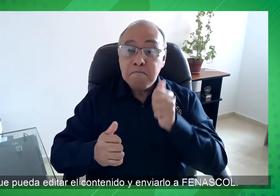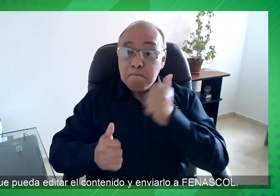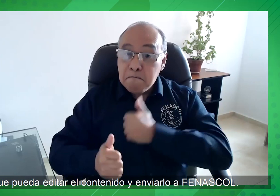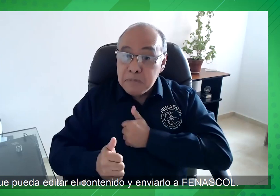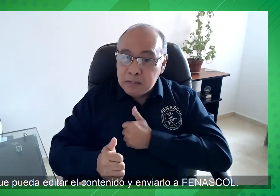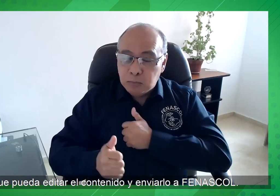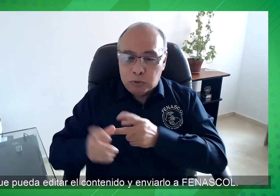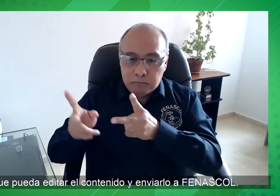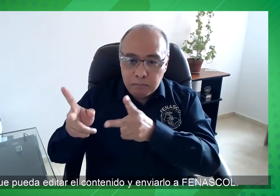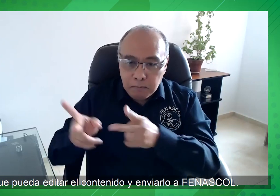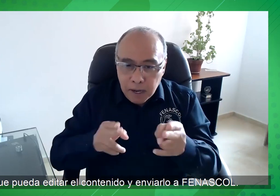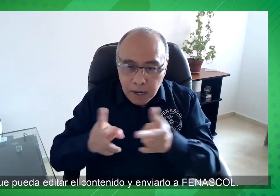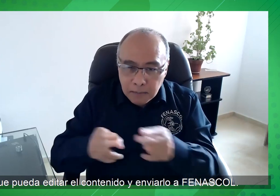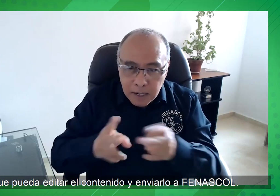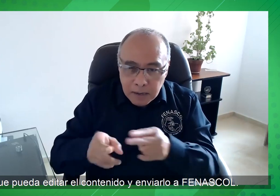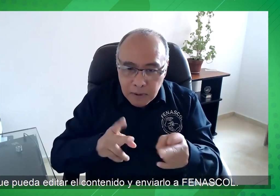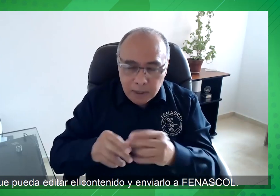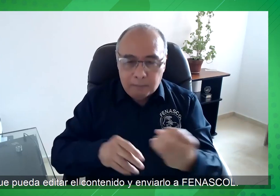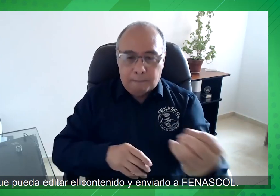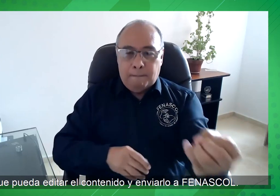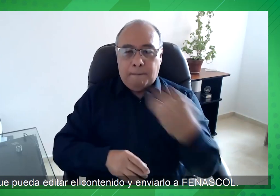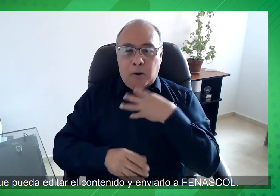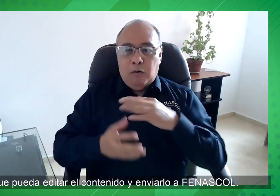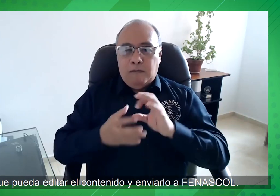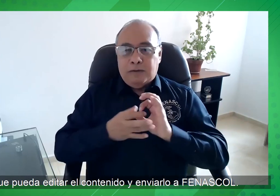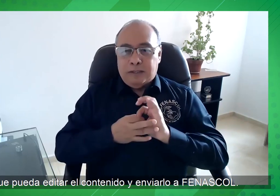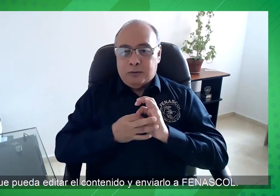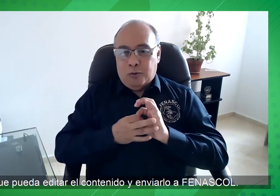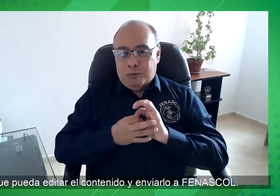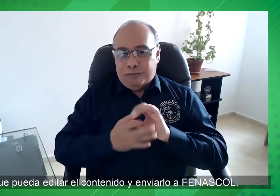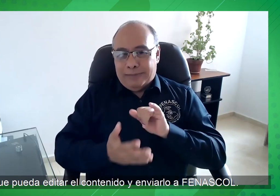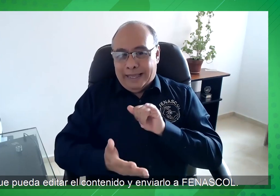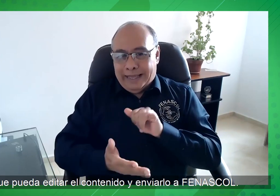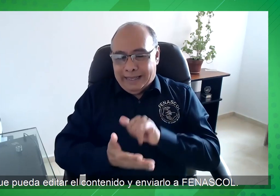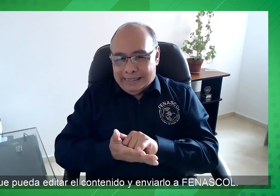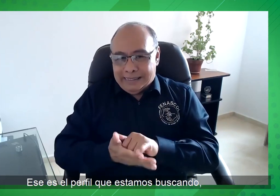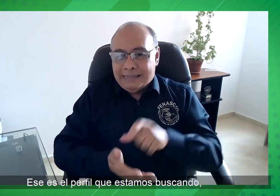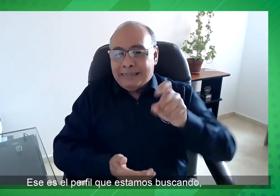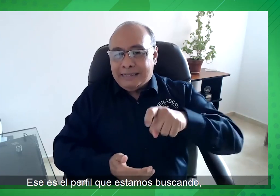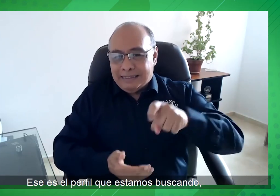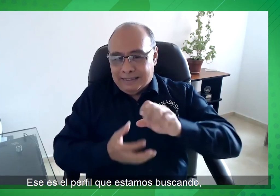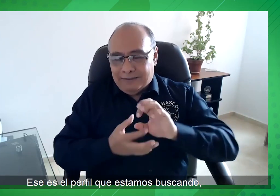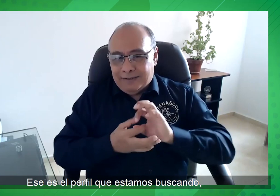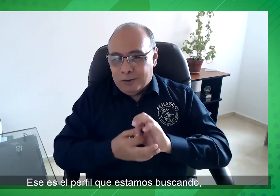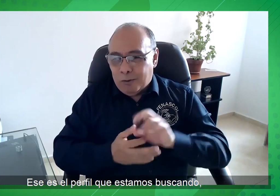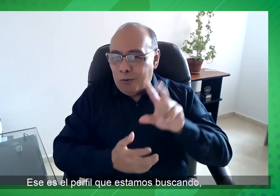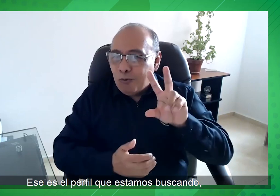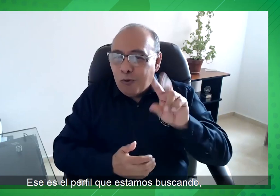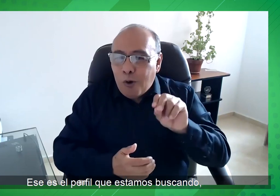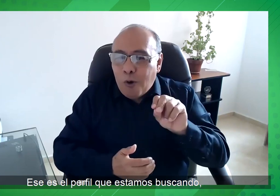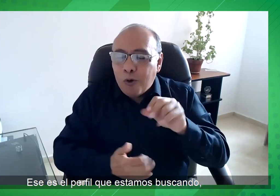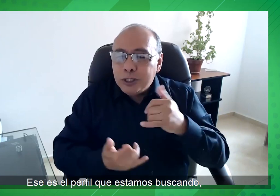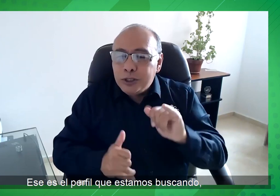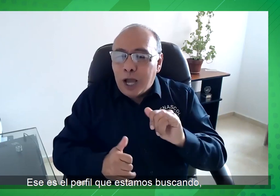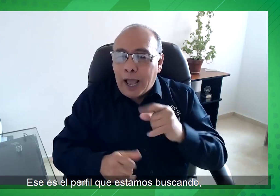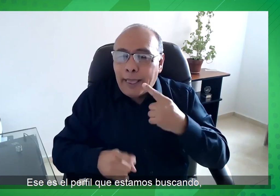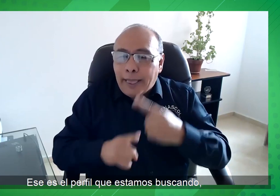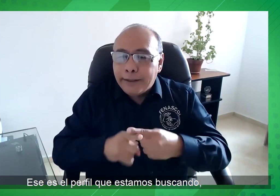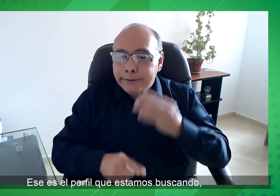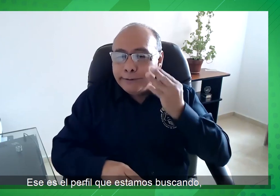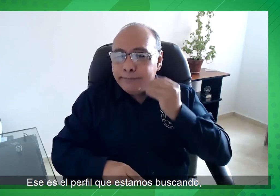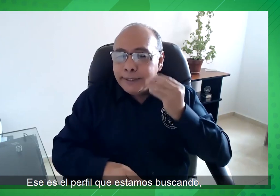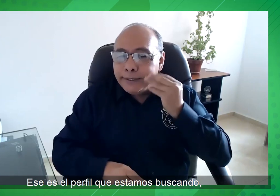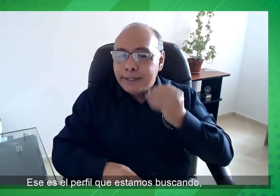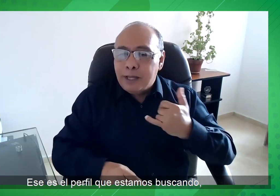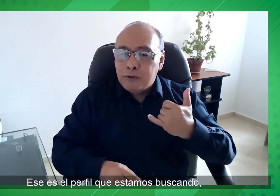Que pueda editar el contenido y enviarlo a FENASCOL. Ese es el perfil que estamos buscando.